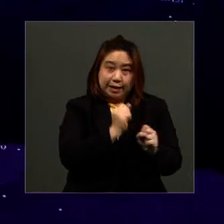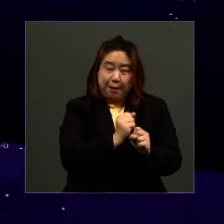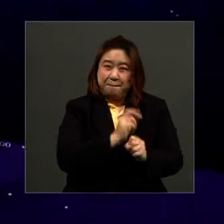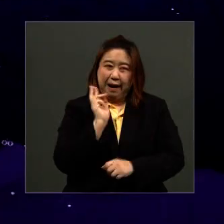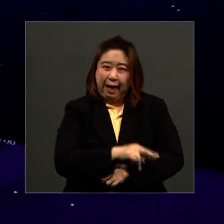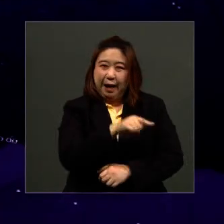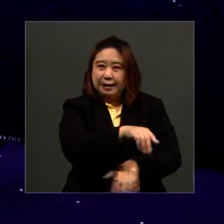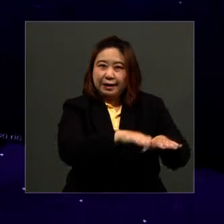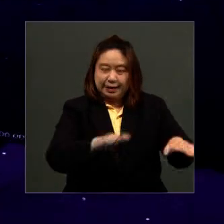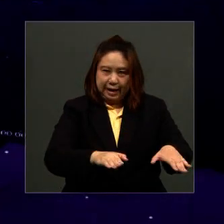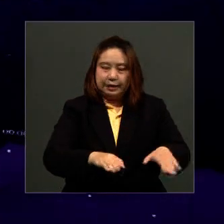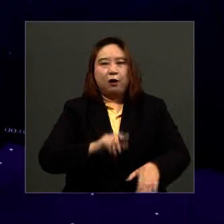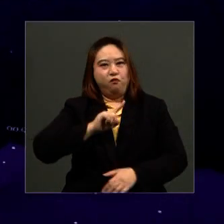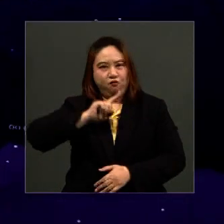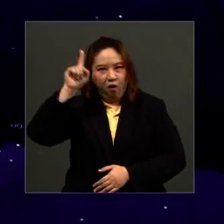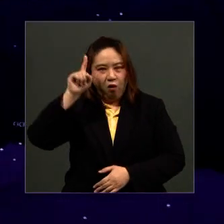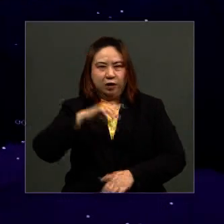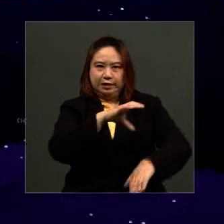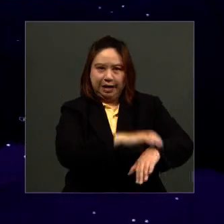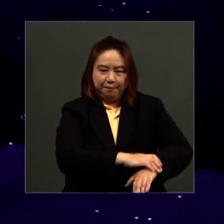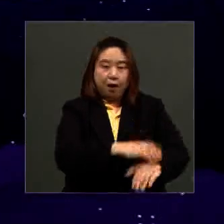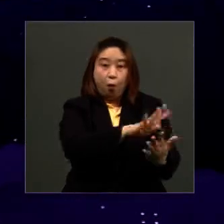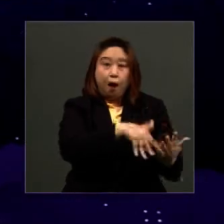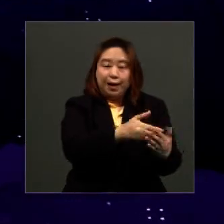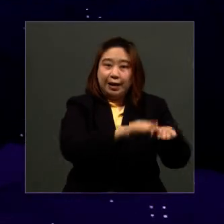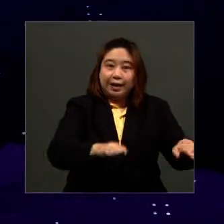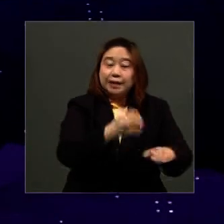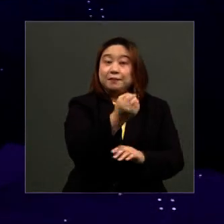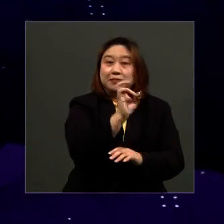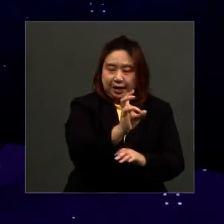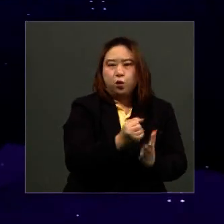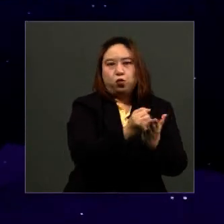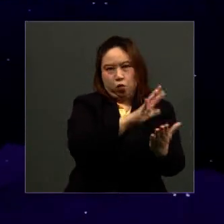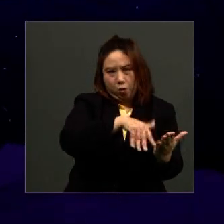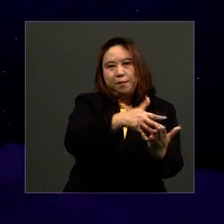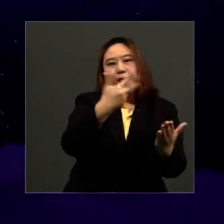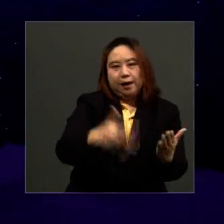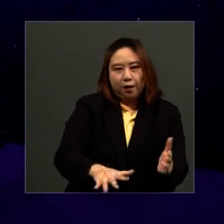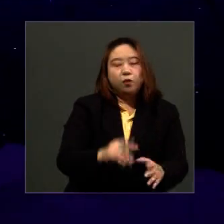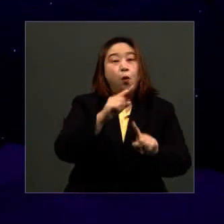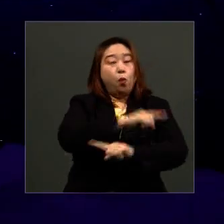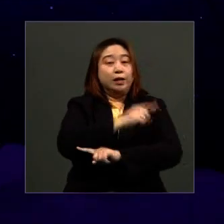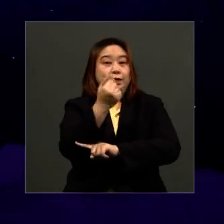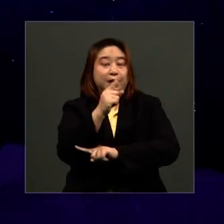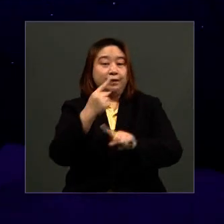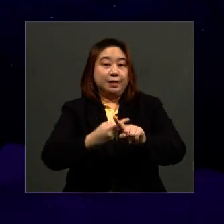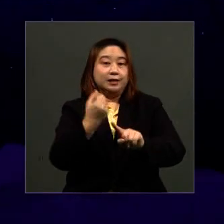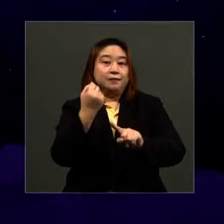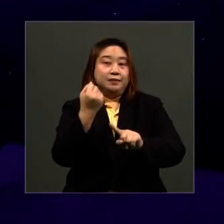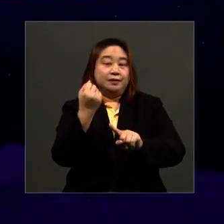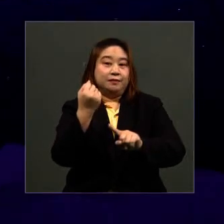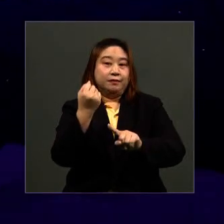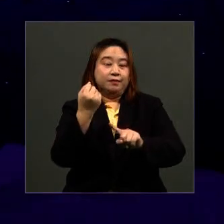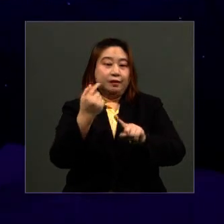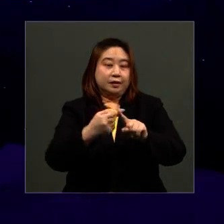วางแผนช่วยเหลือเด็กทั้ง 17คนแล้วด้วยอย่างไรก็ตามครับในวันที่ 21พฤศจิกายนนี้จะเรียกประชุมคณะทำงานคุ้ม